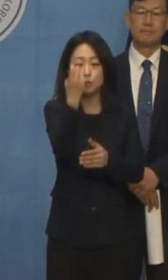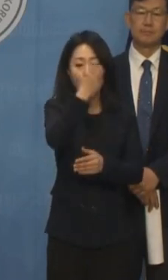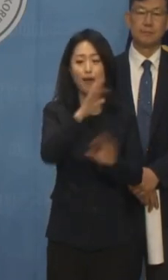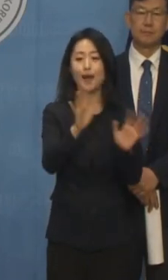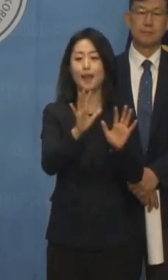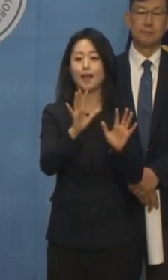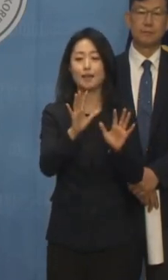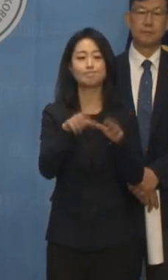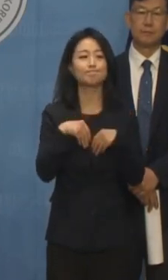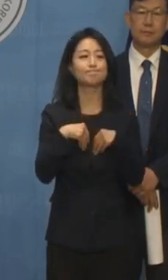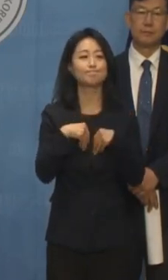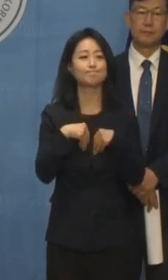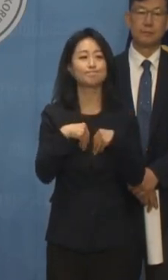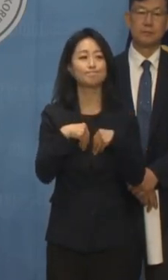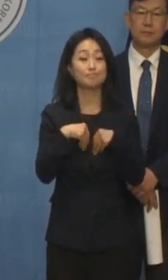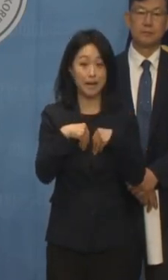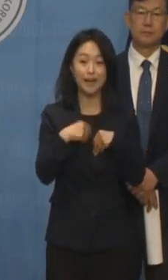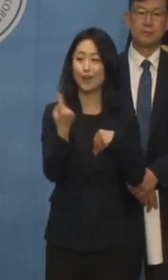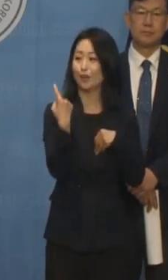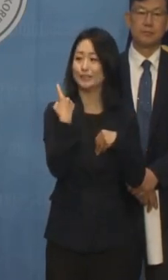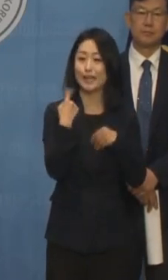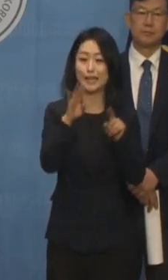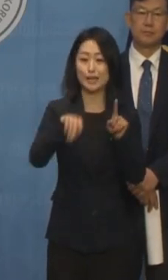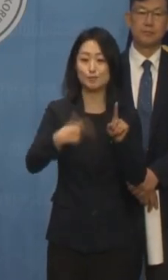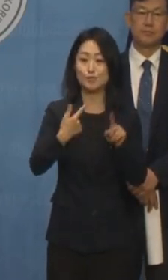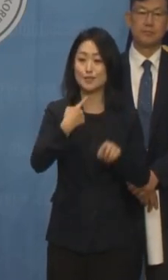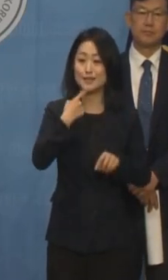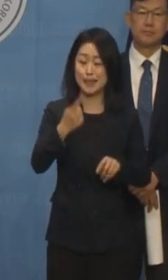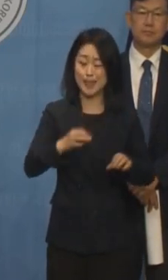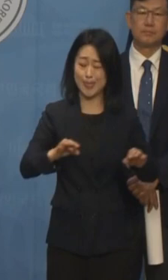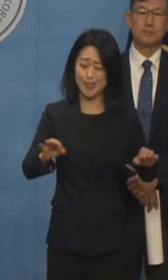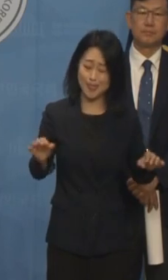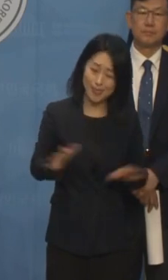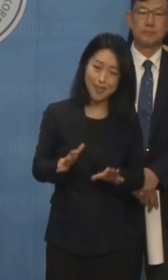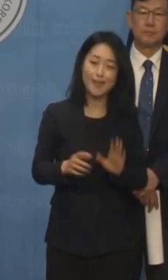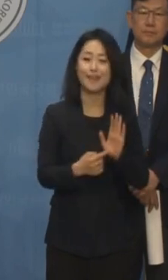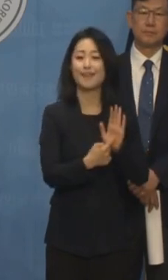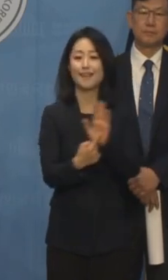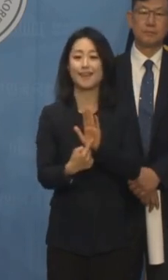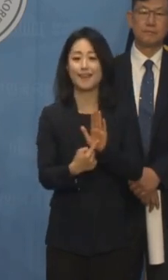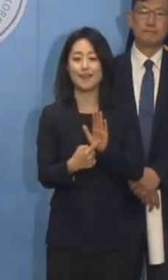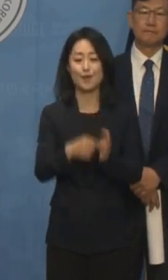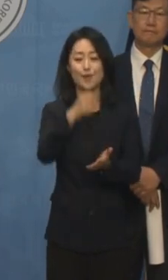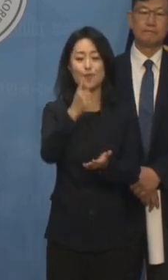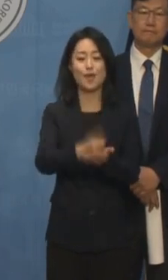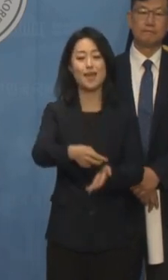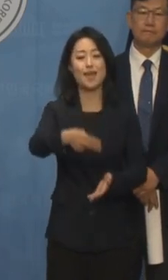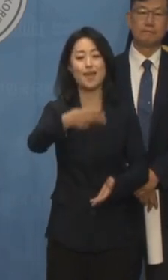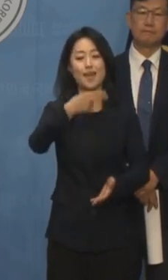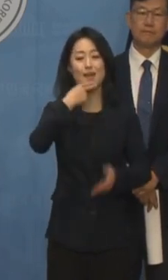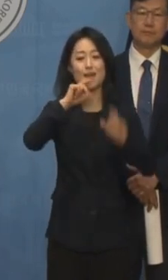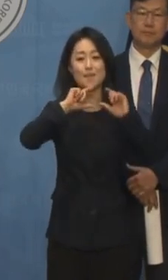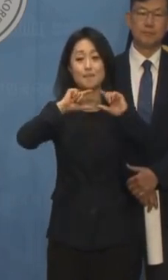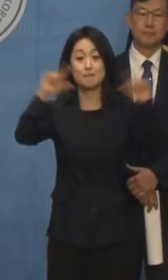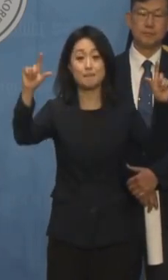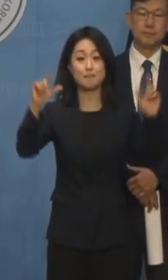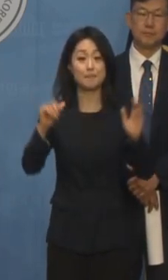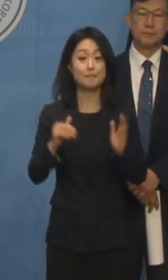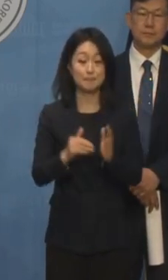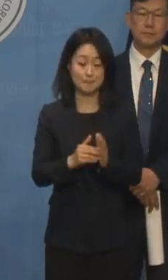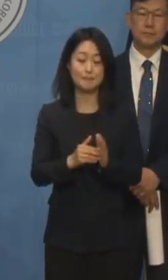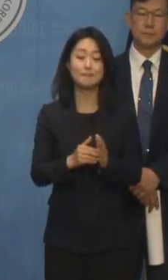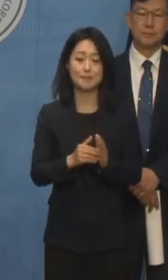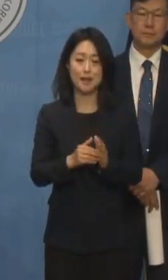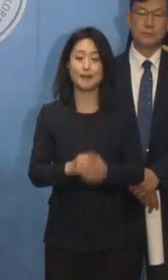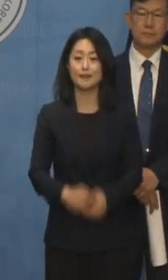끌어오다가 어제 1분짜리 속전속결로 사실상 무혐의성 종결 처리